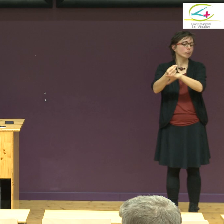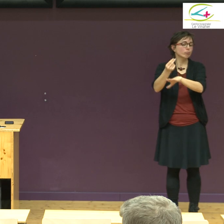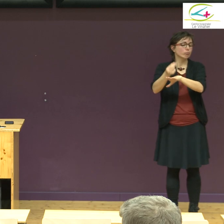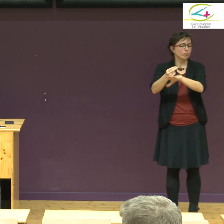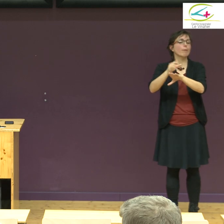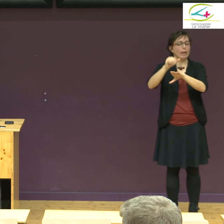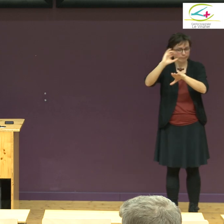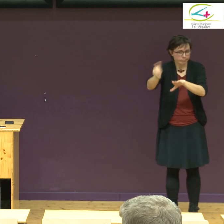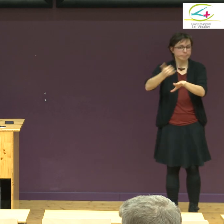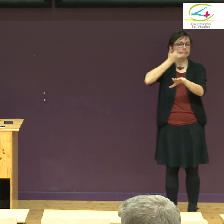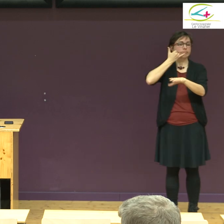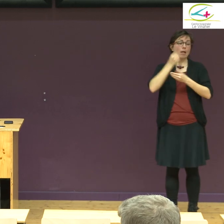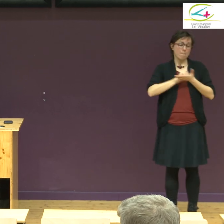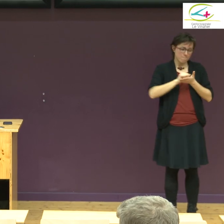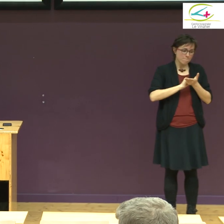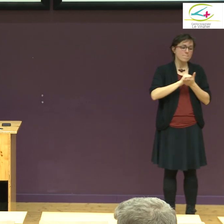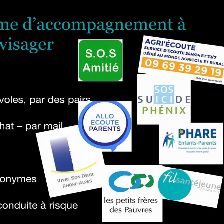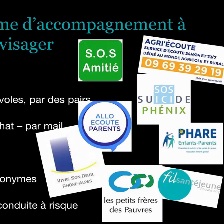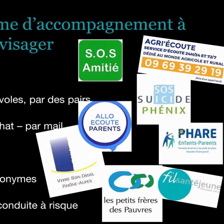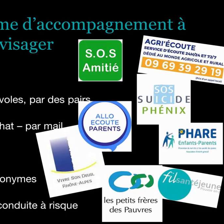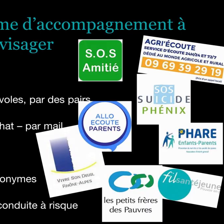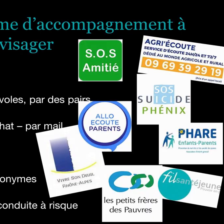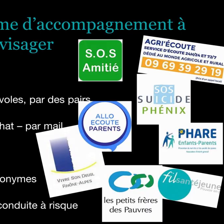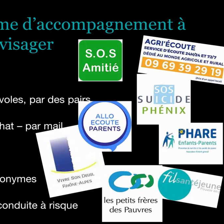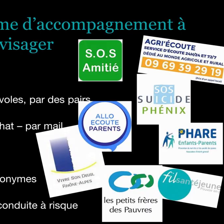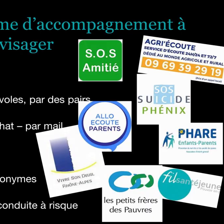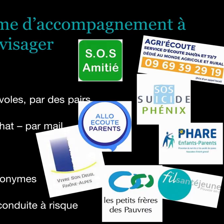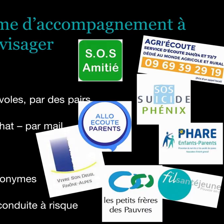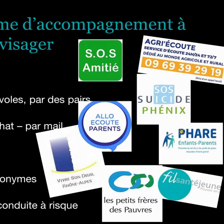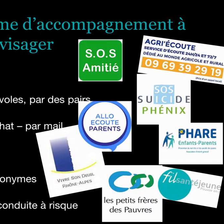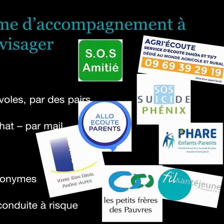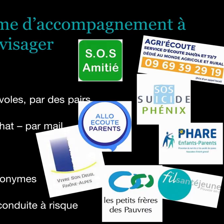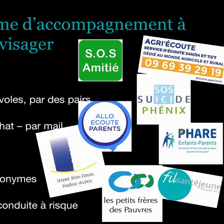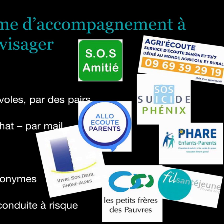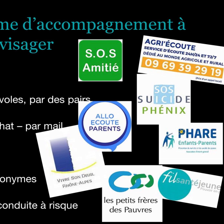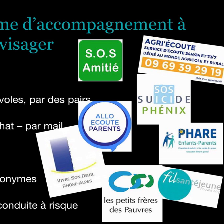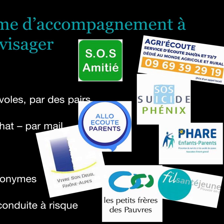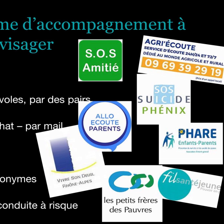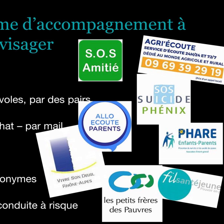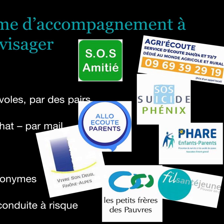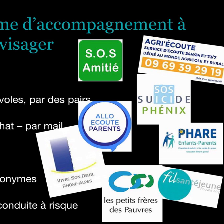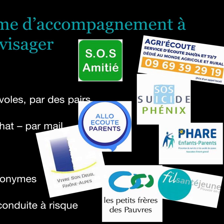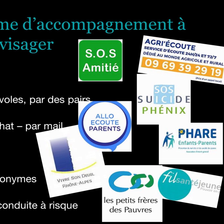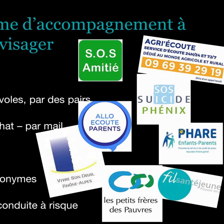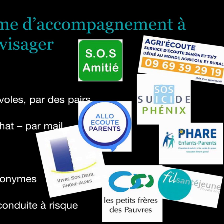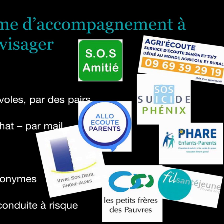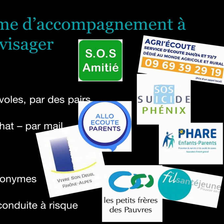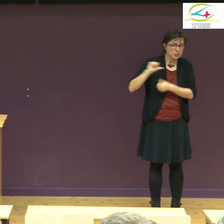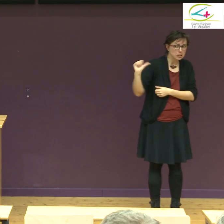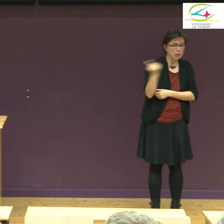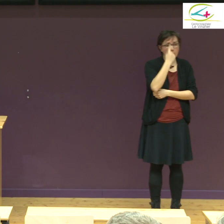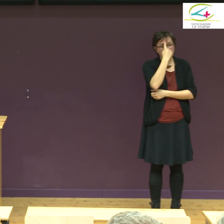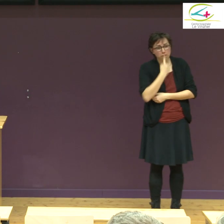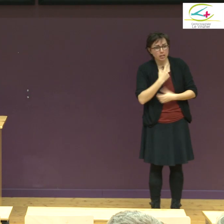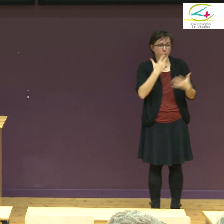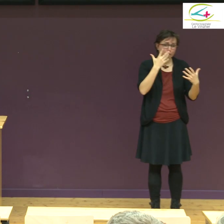structures. Vous pouvez faire un mail et vous êtes recontacté. Voilà, aujourd'hui, le numérique permet plein de formes différentes en fonction des capacités de chacun et